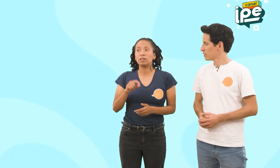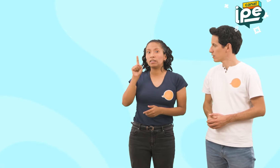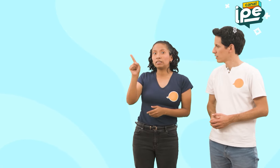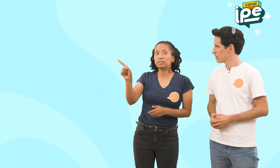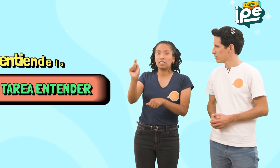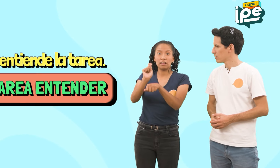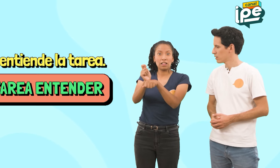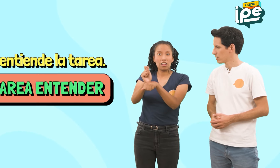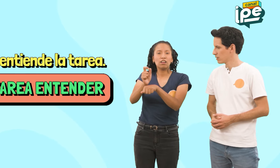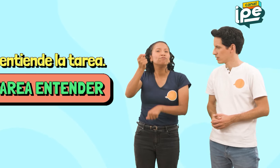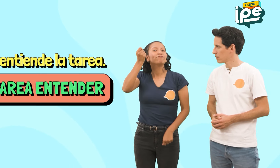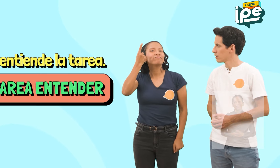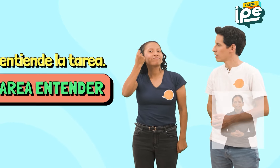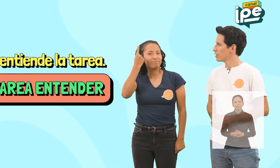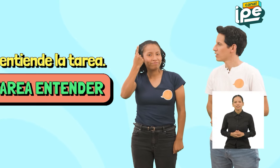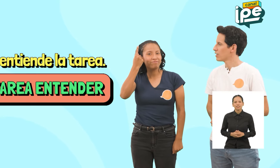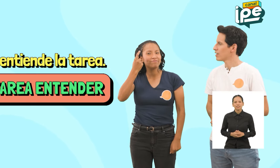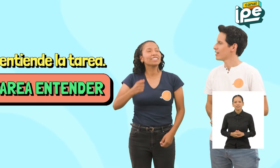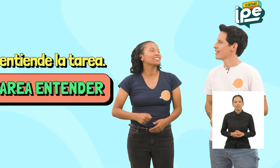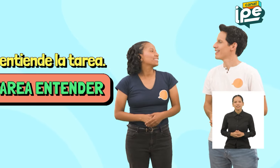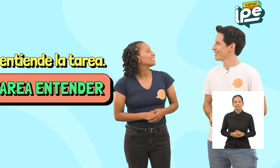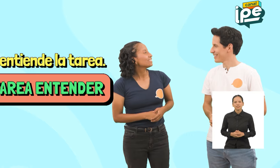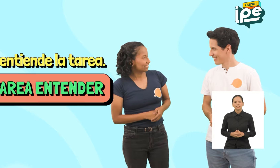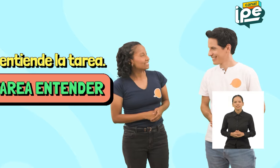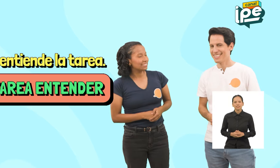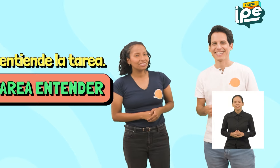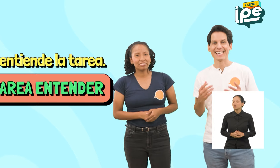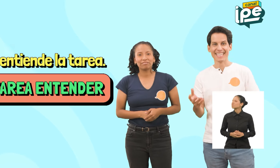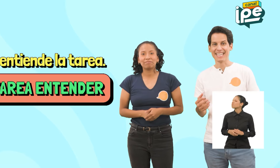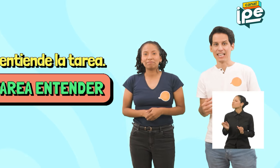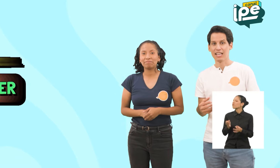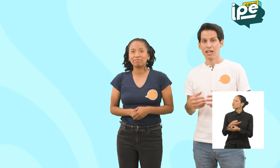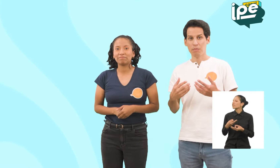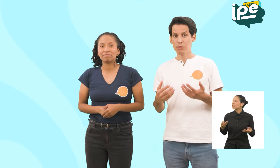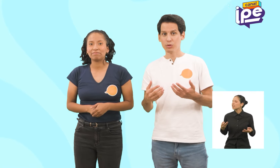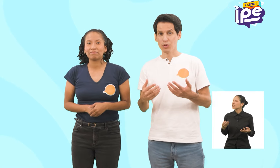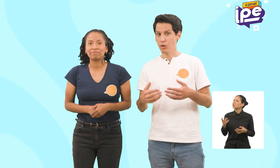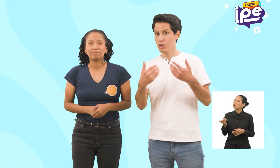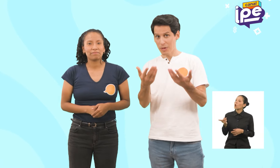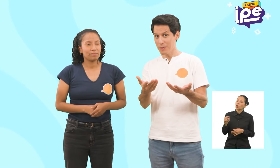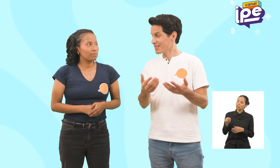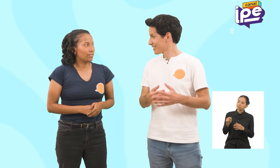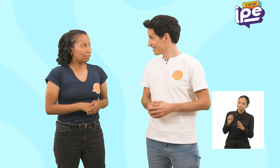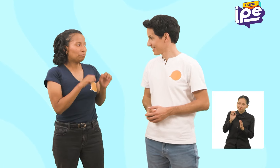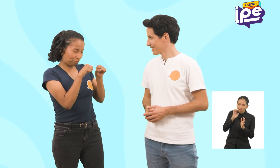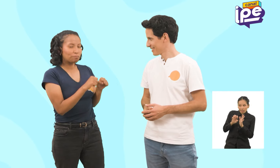entender Ella entiende la tarea genial vamos con otro verbo